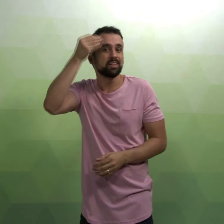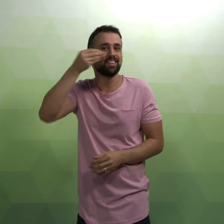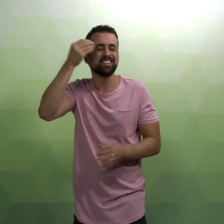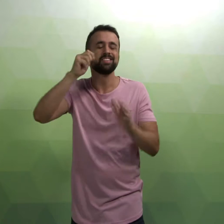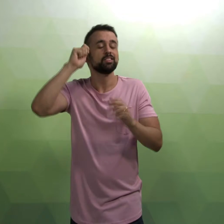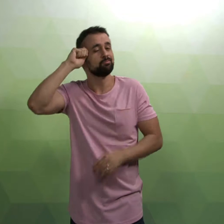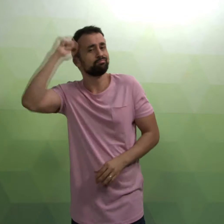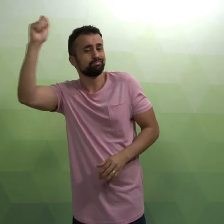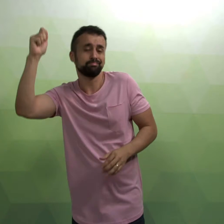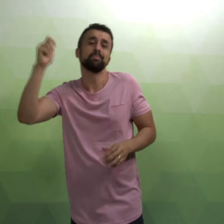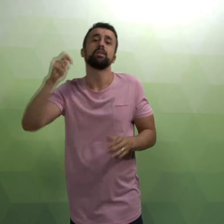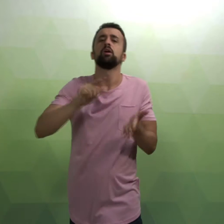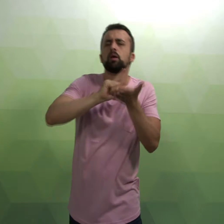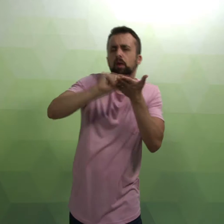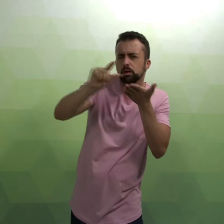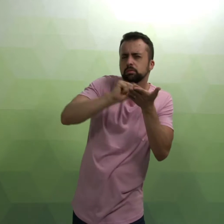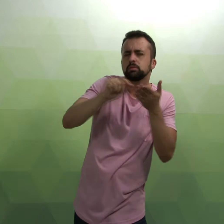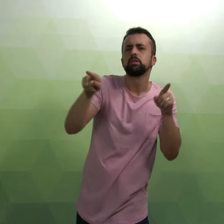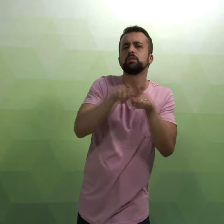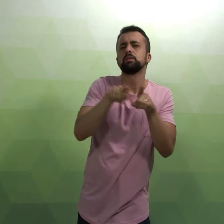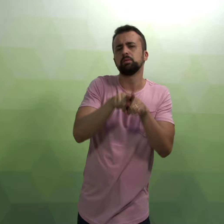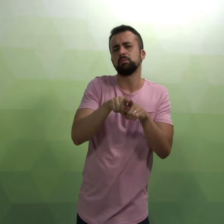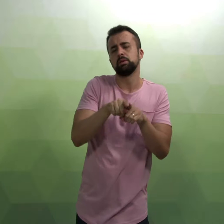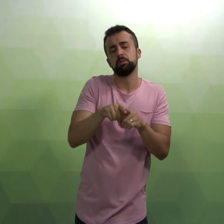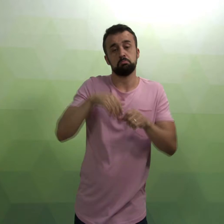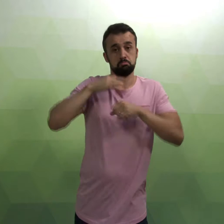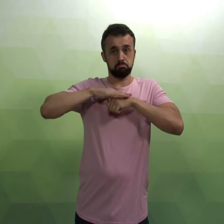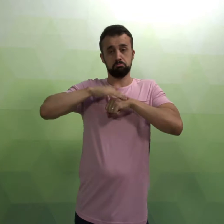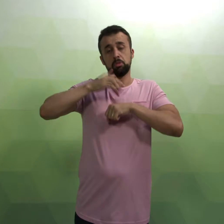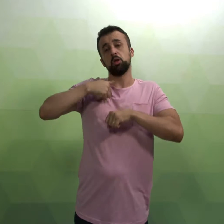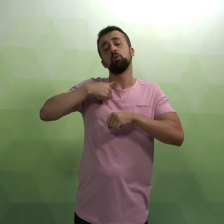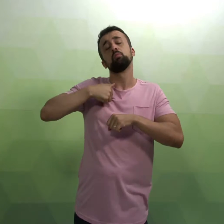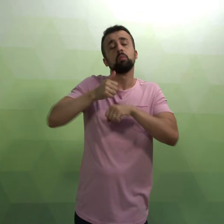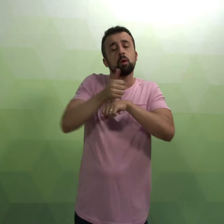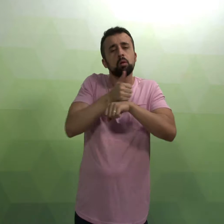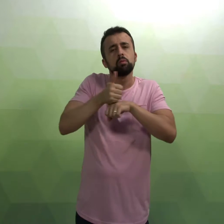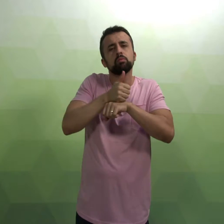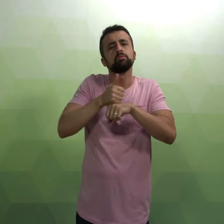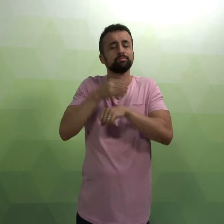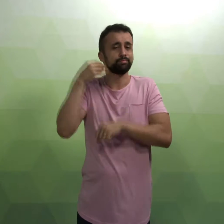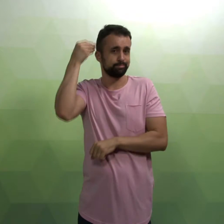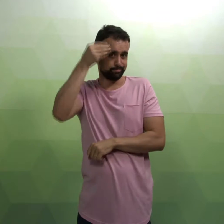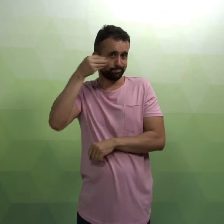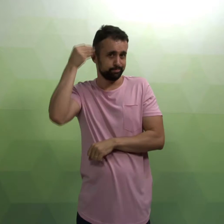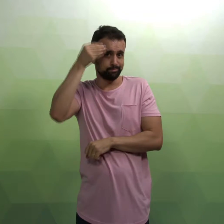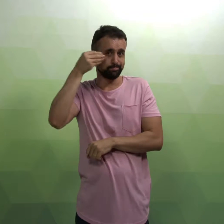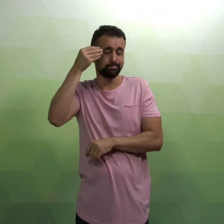seja, experiências publicadas de autores e também de minha prática profissional.